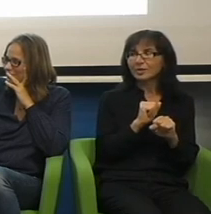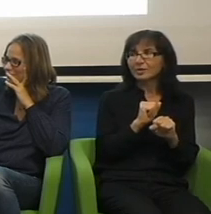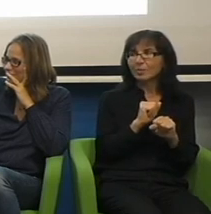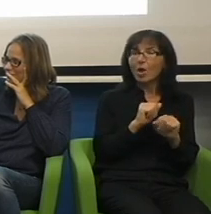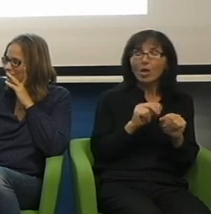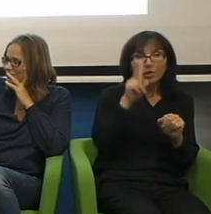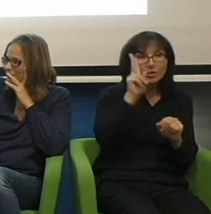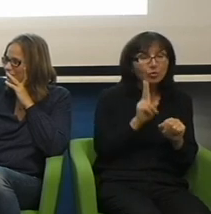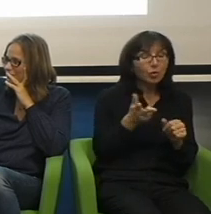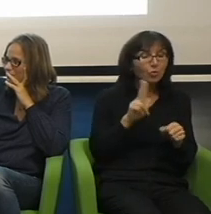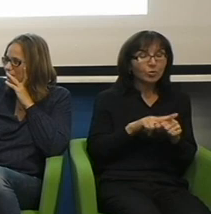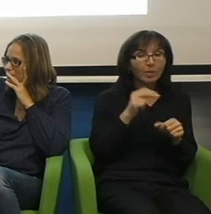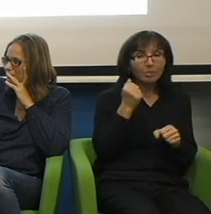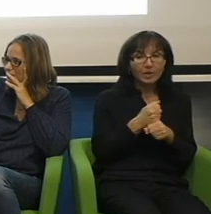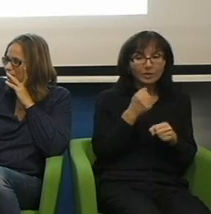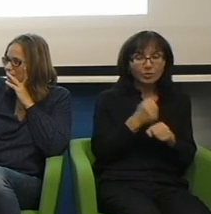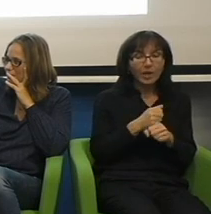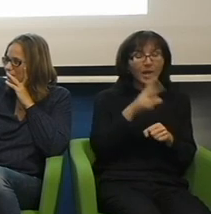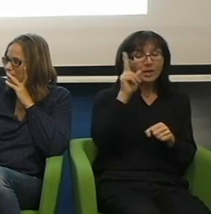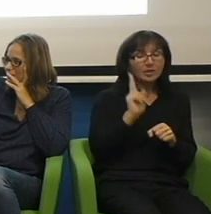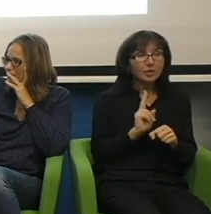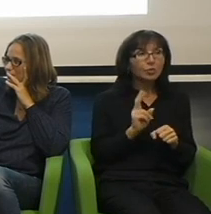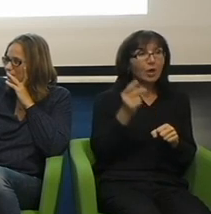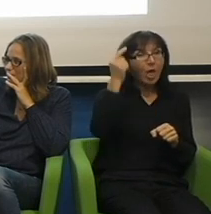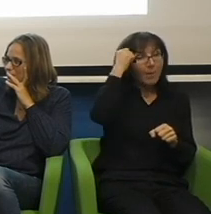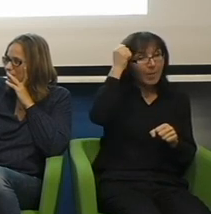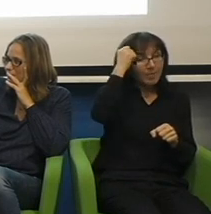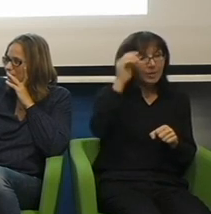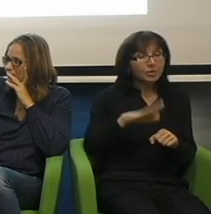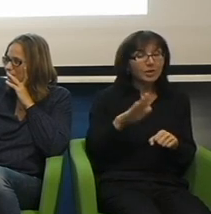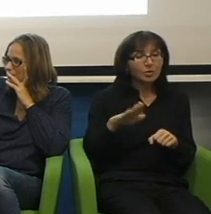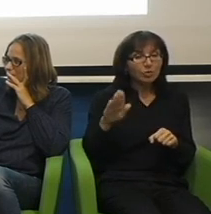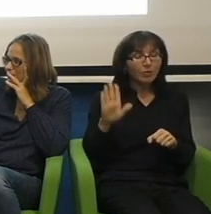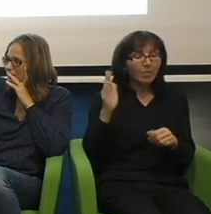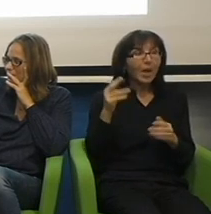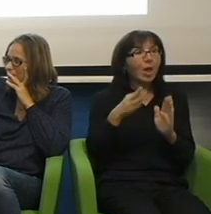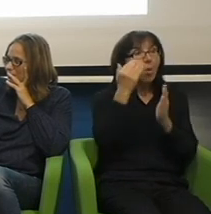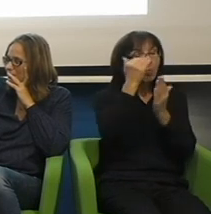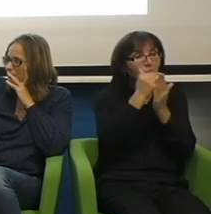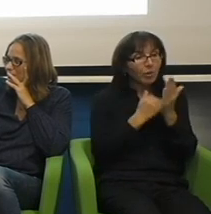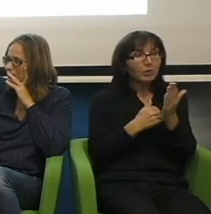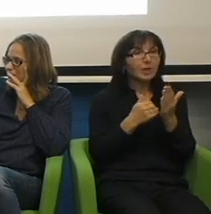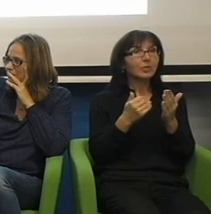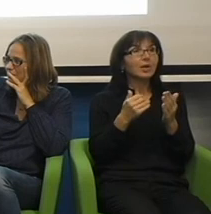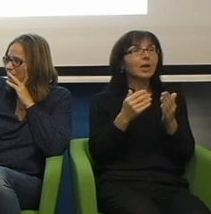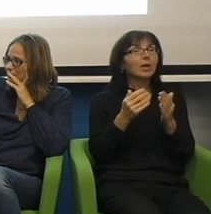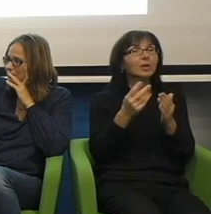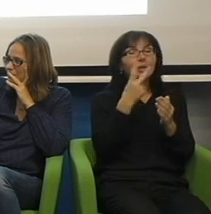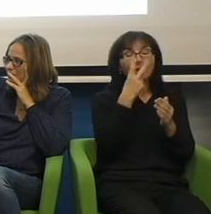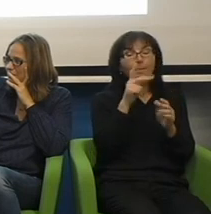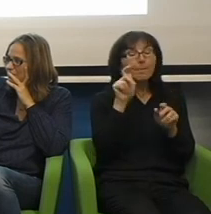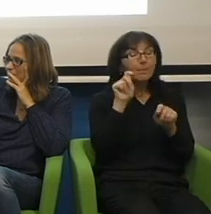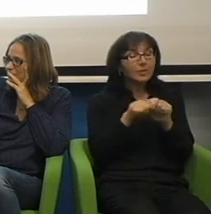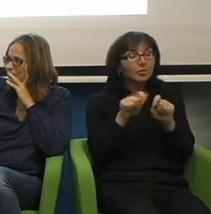która, czyli Instytut Pamięci Narodowej, który w jakimś momencie uruchomił taki program Patroni Naszych Ulic i Oddział